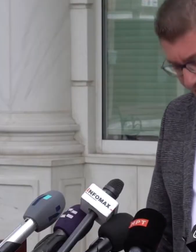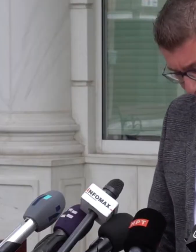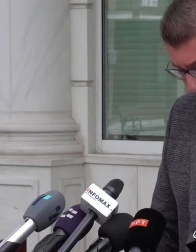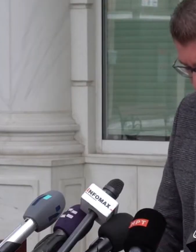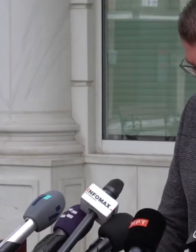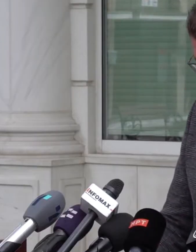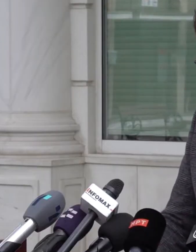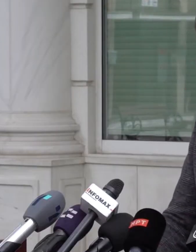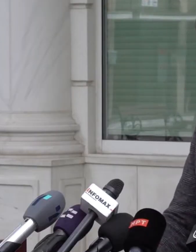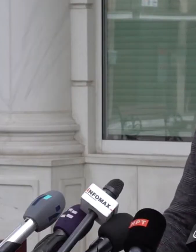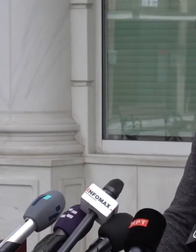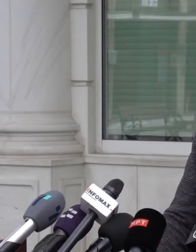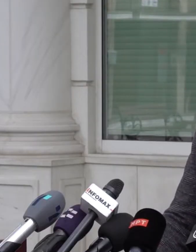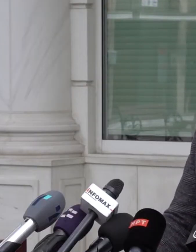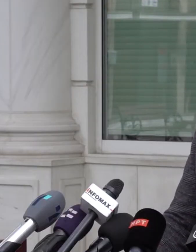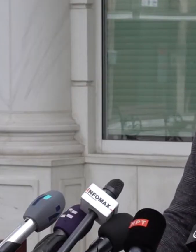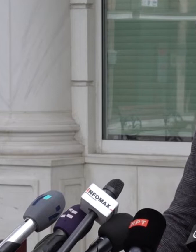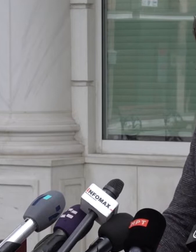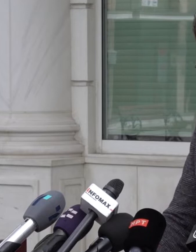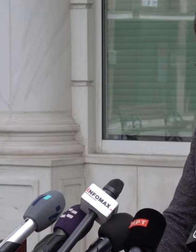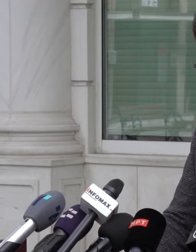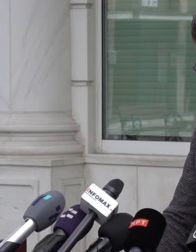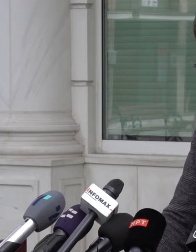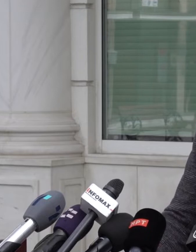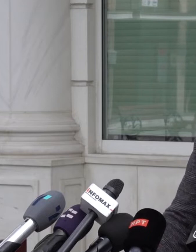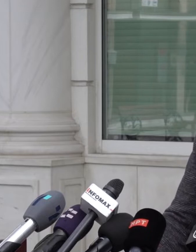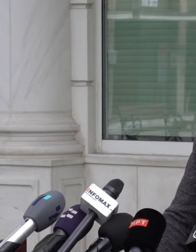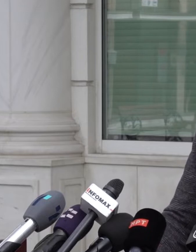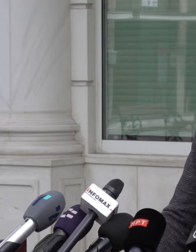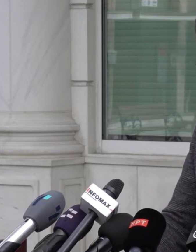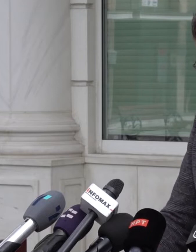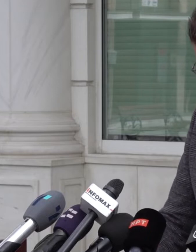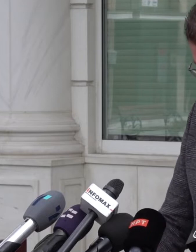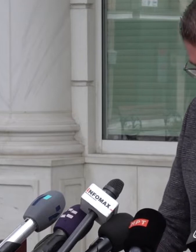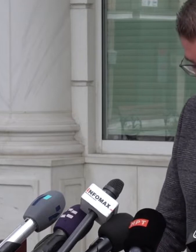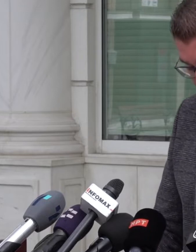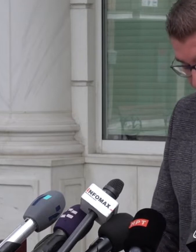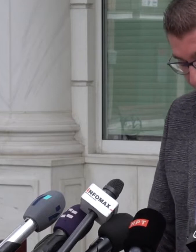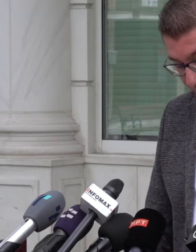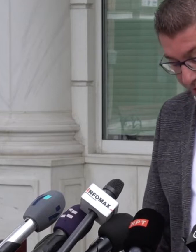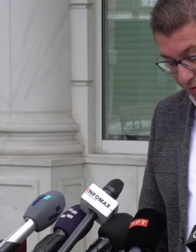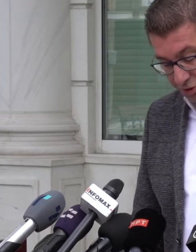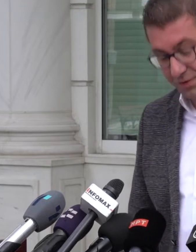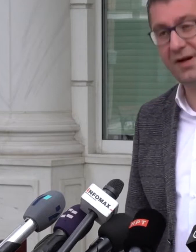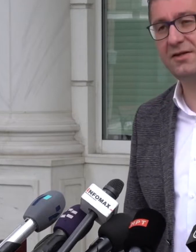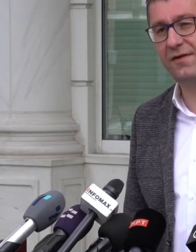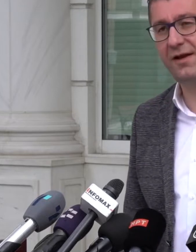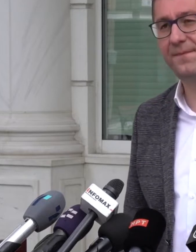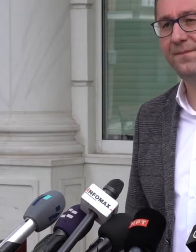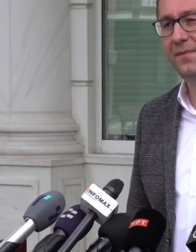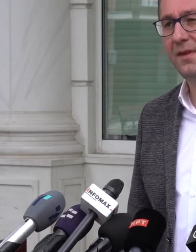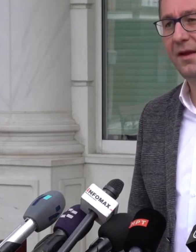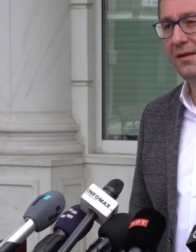биде разрешена оваа комисија и да се формира тело од непартиски професионалци кои нема да се водат од политички, туку исклучиво